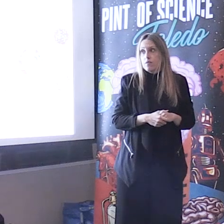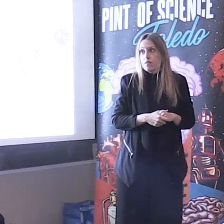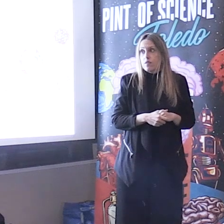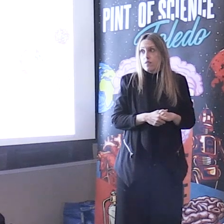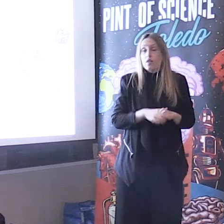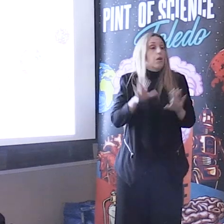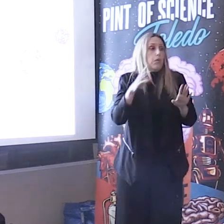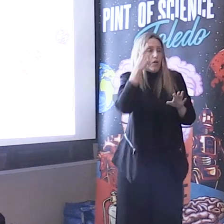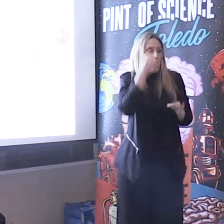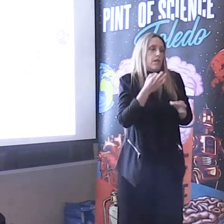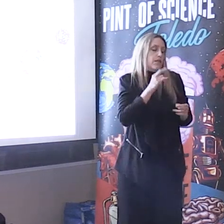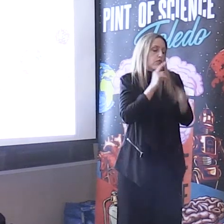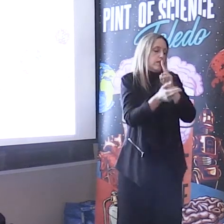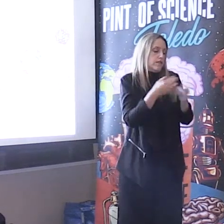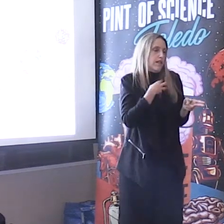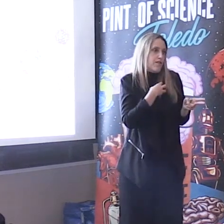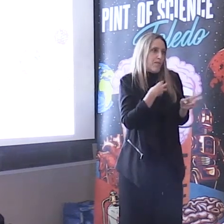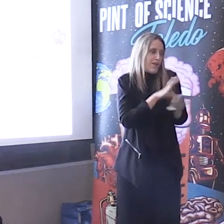Pero realmente no puedo contestar.